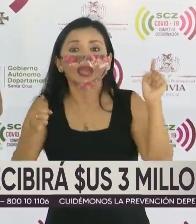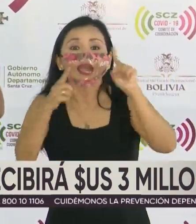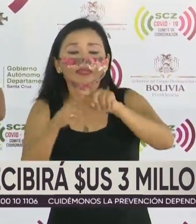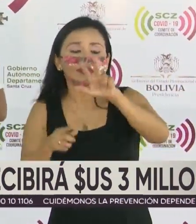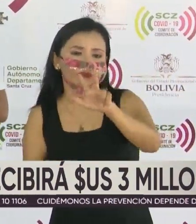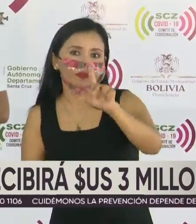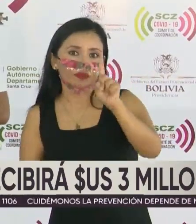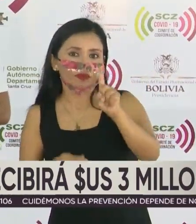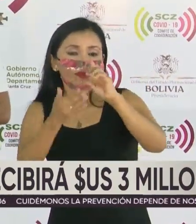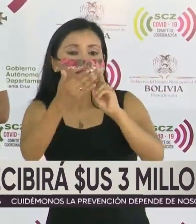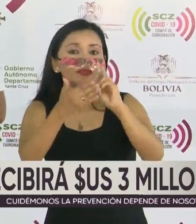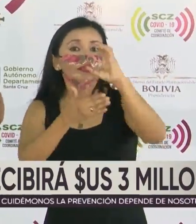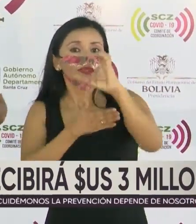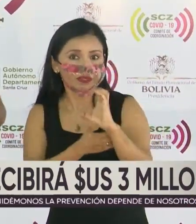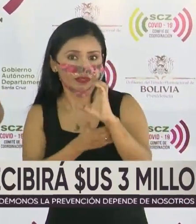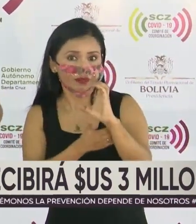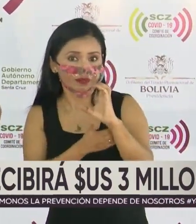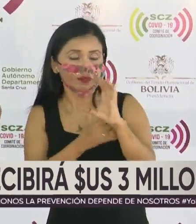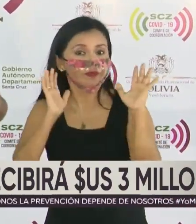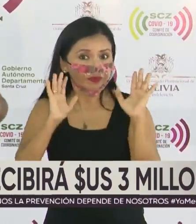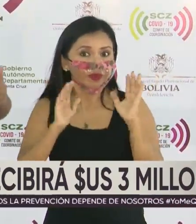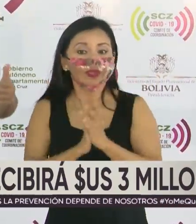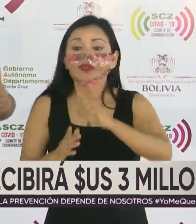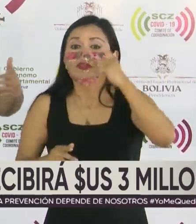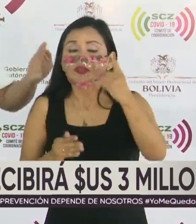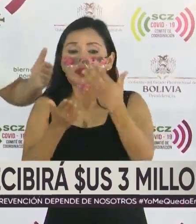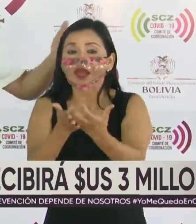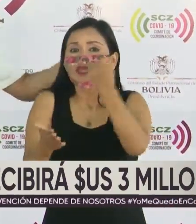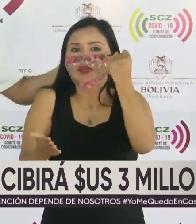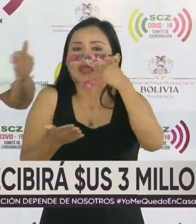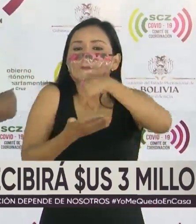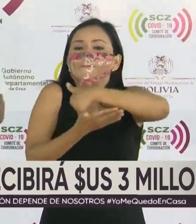31 de diciembre y solamente se ha devuelto